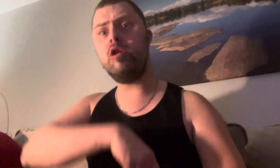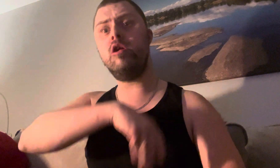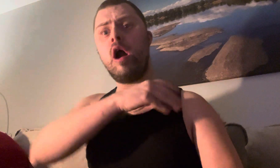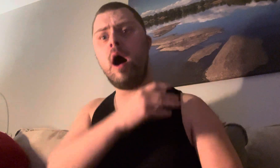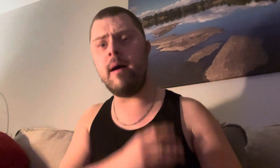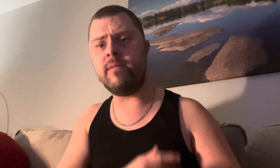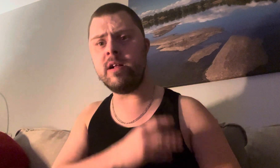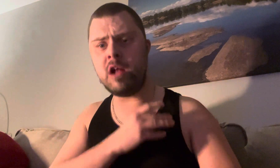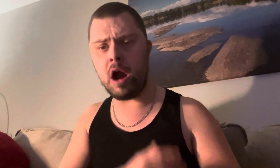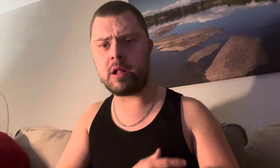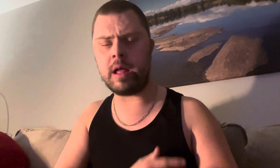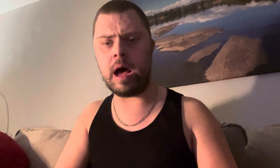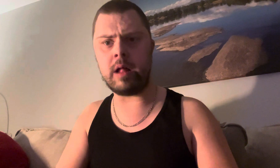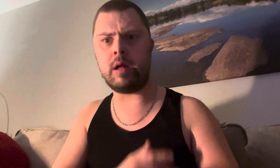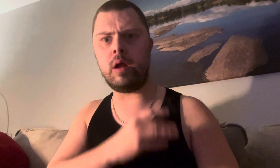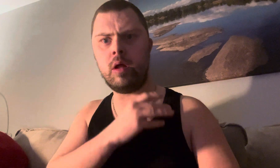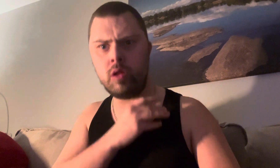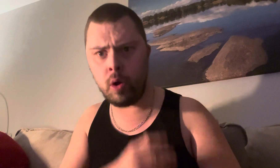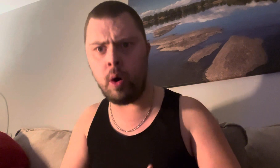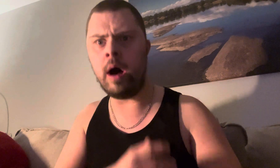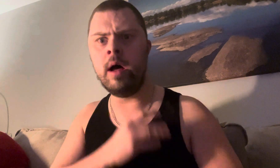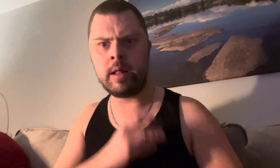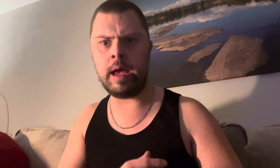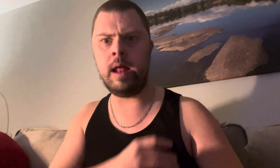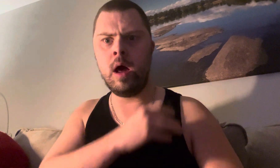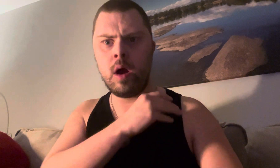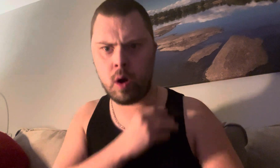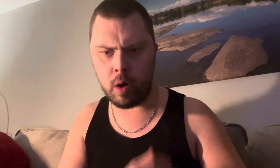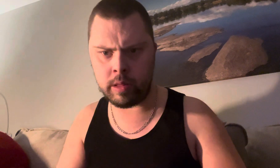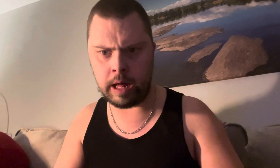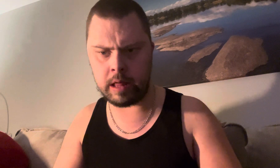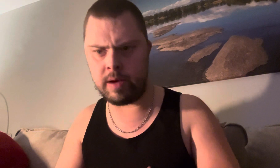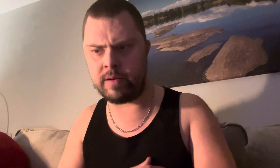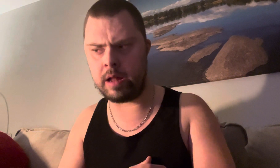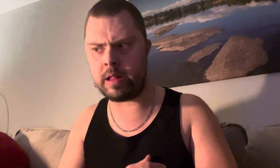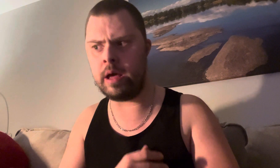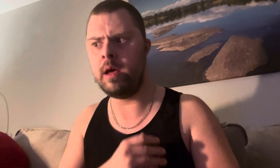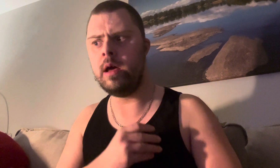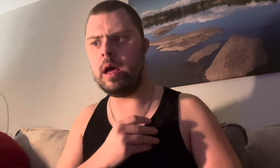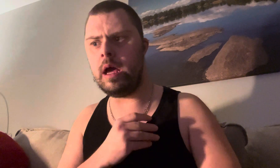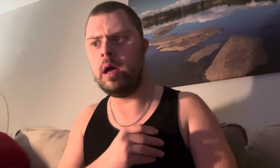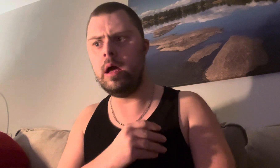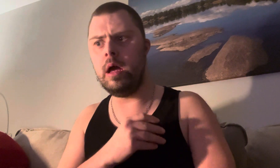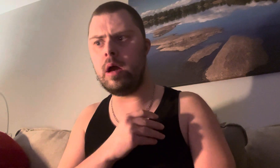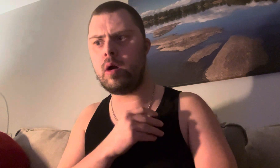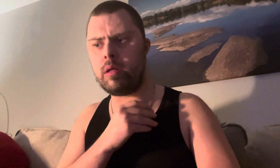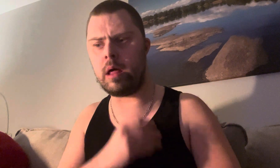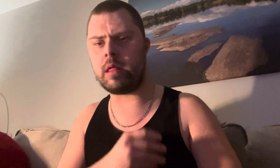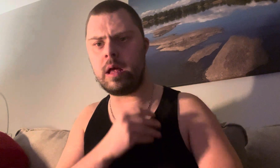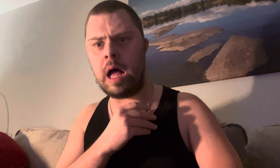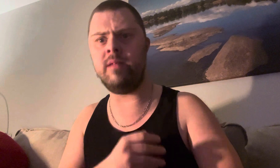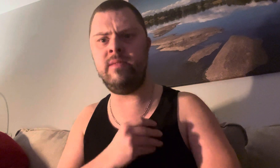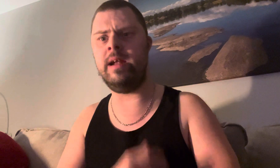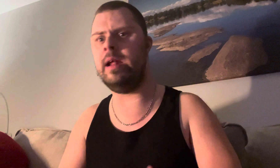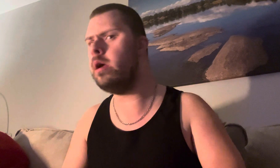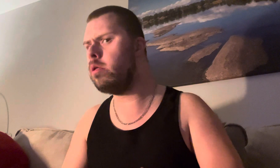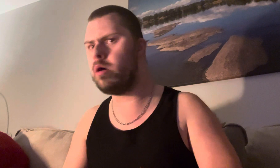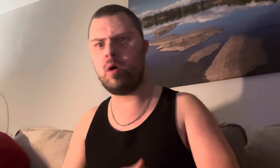jag har försökt att nå till Kostas för att Kostas han vill ska